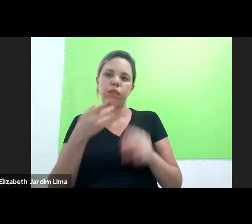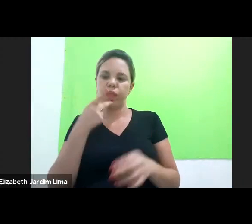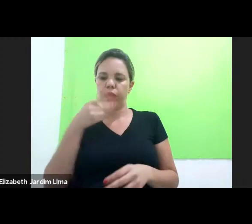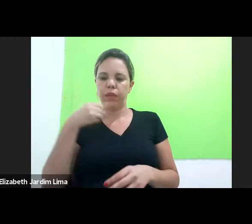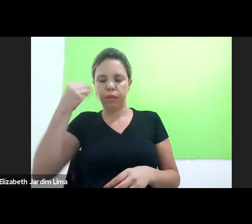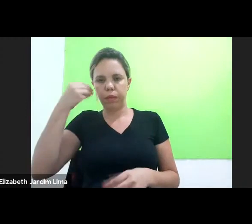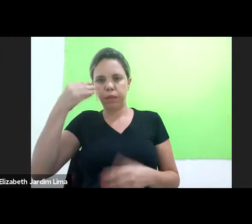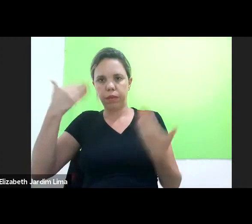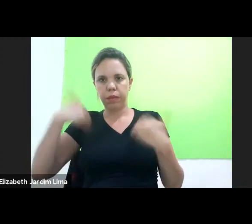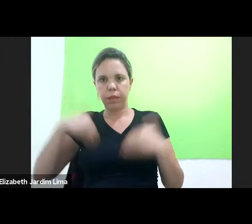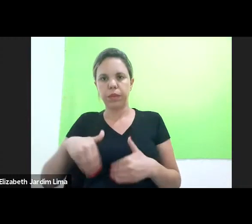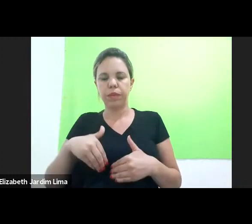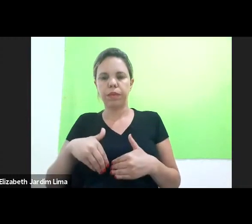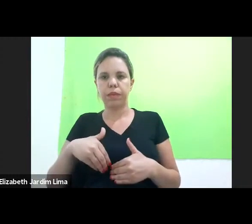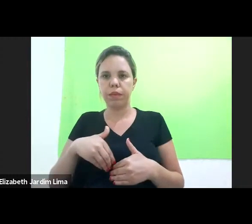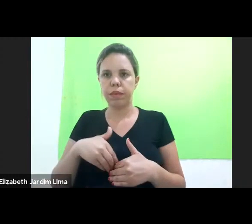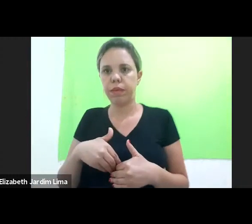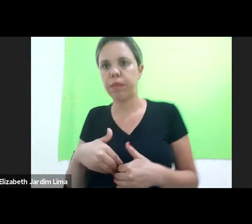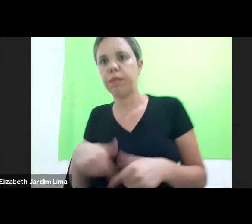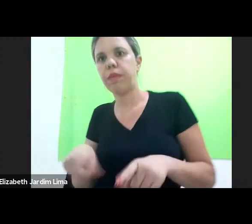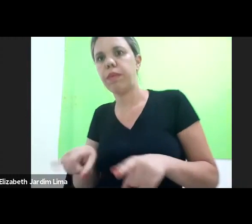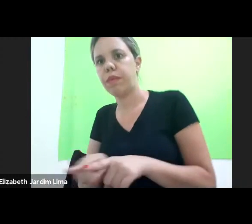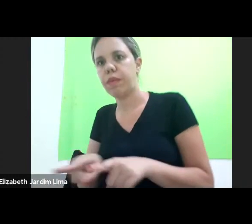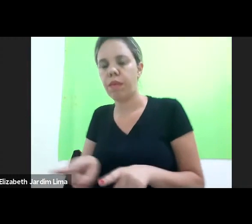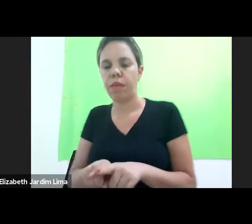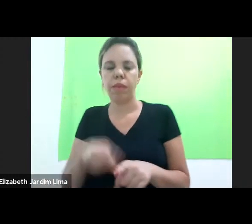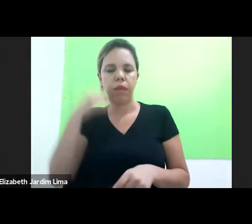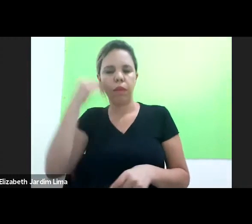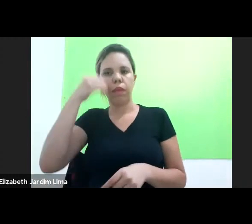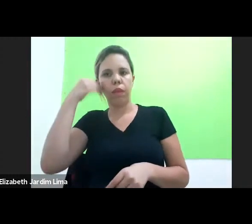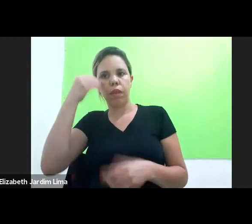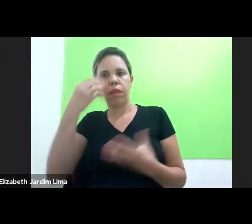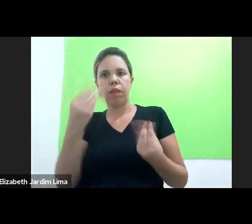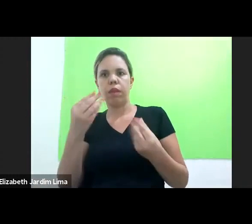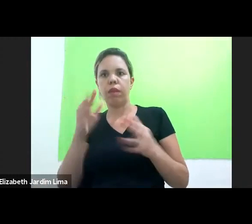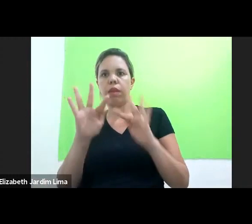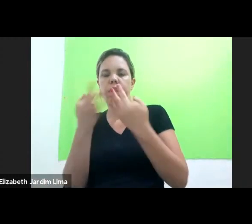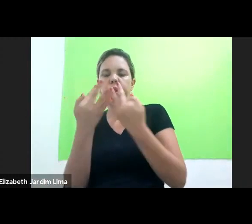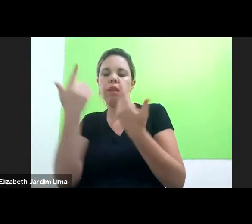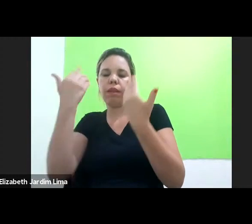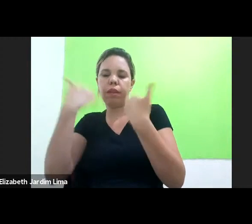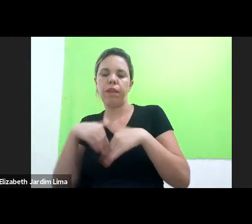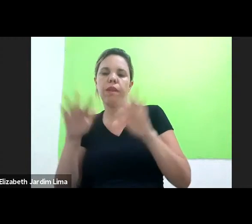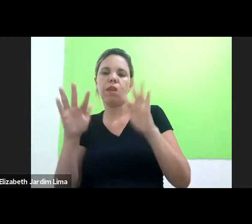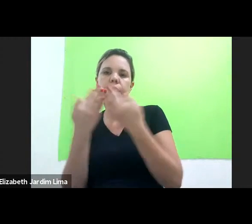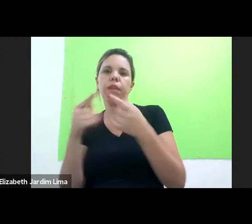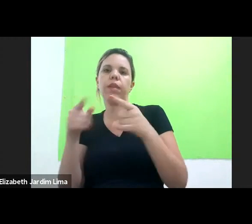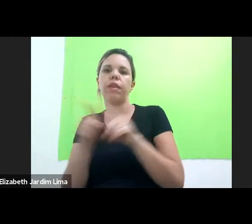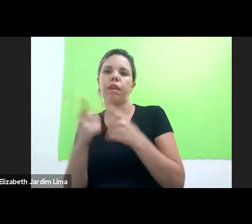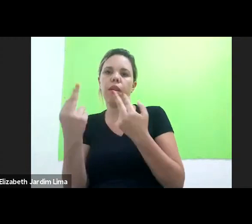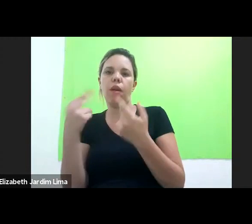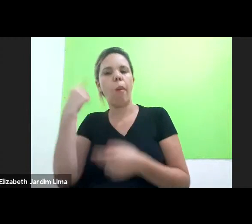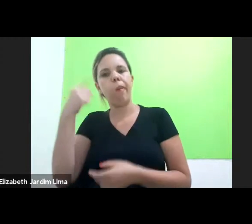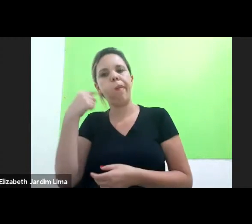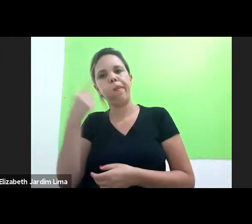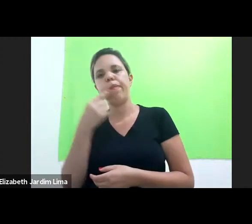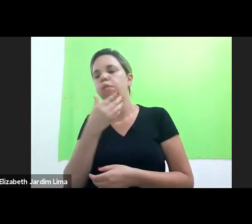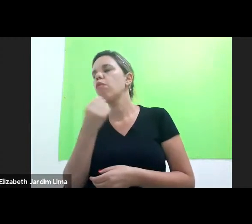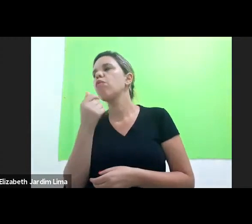eu acredito que coincide muito também com a experiência de muitos parentes indígenas que também são advogados e